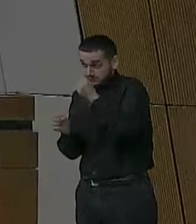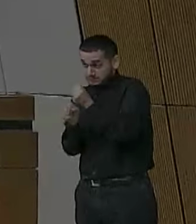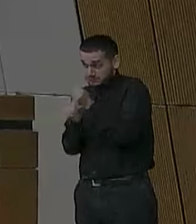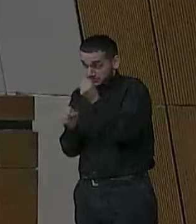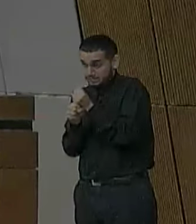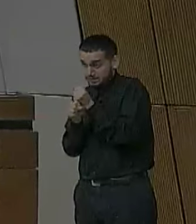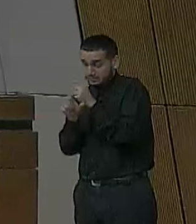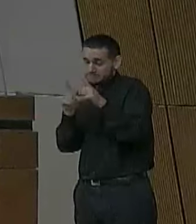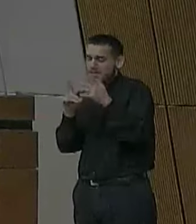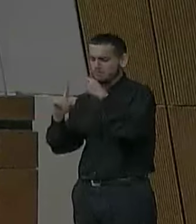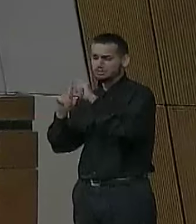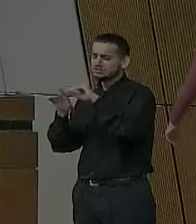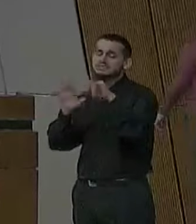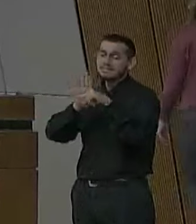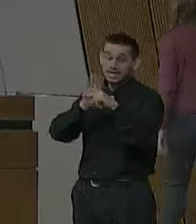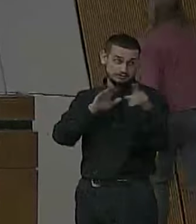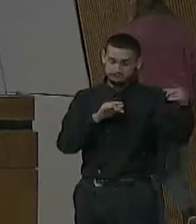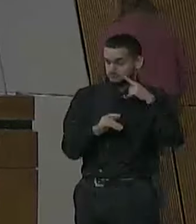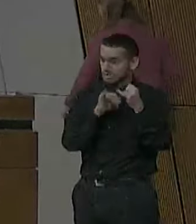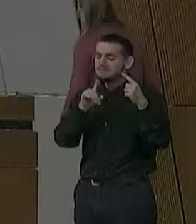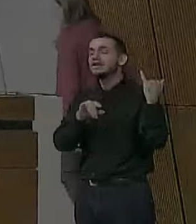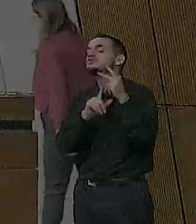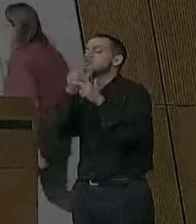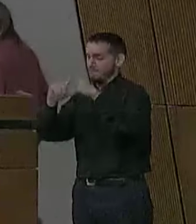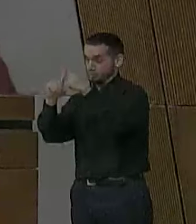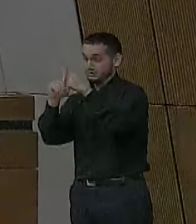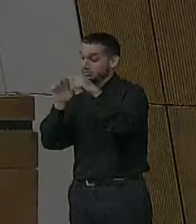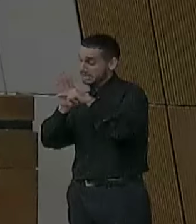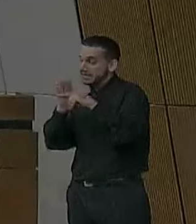parte impositiva que nos va a comentar Horacio como especialista,